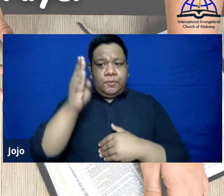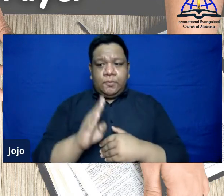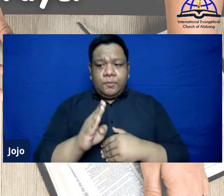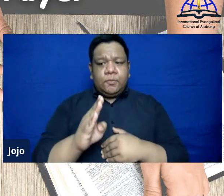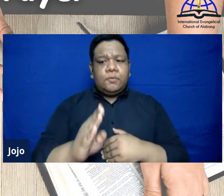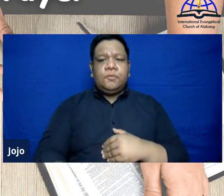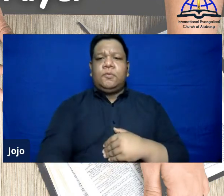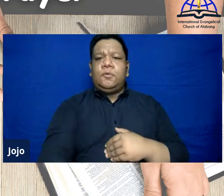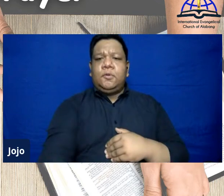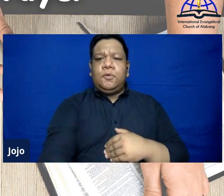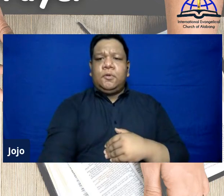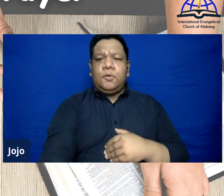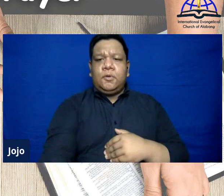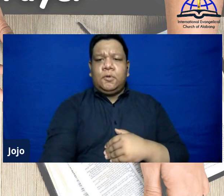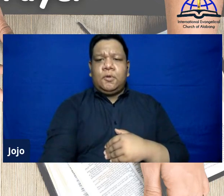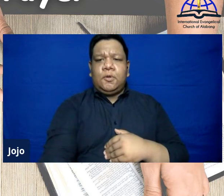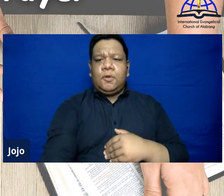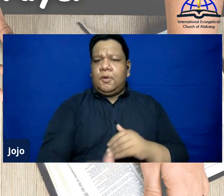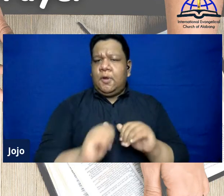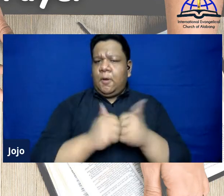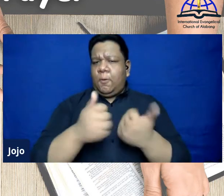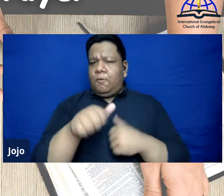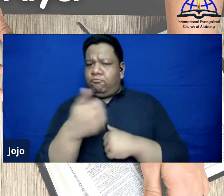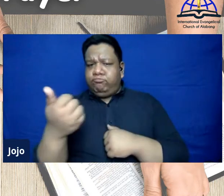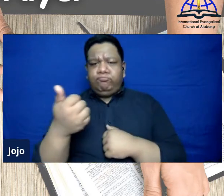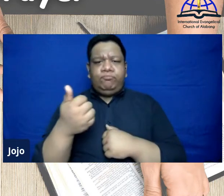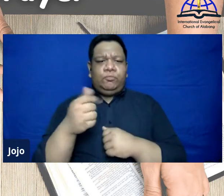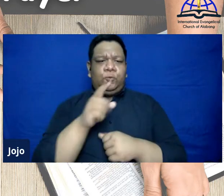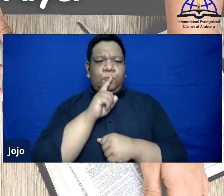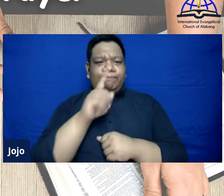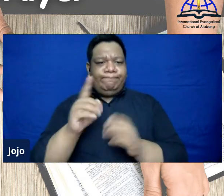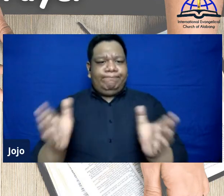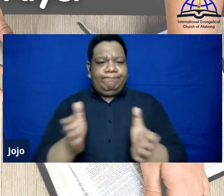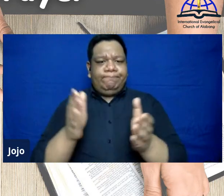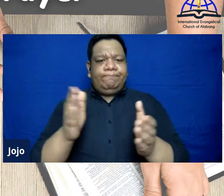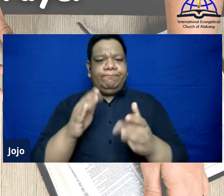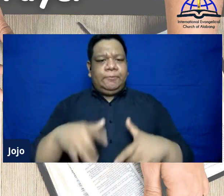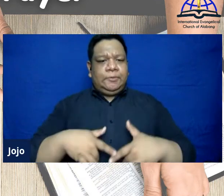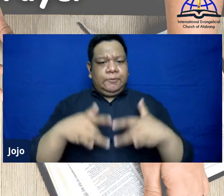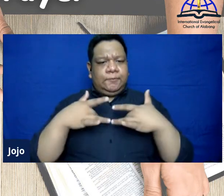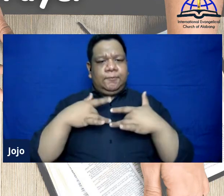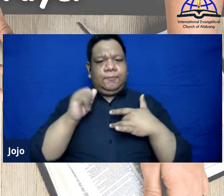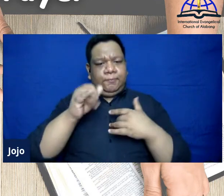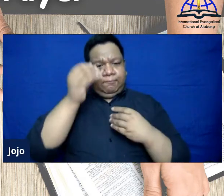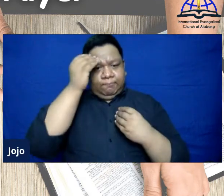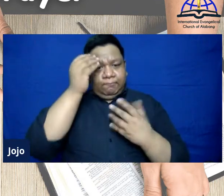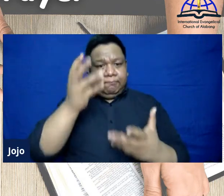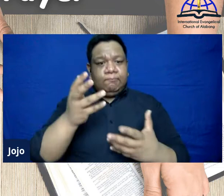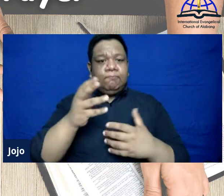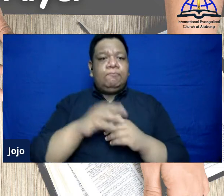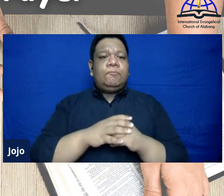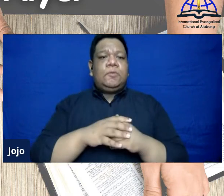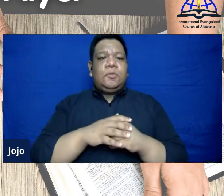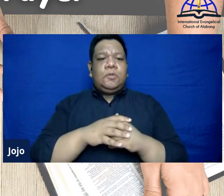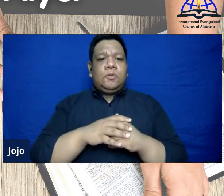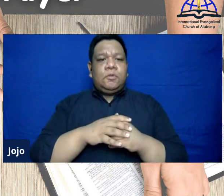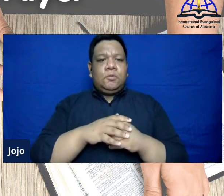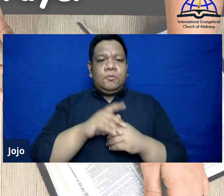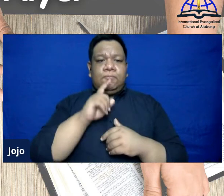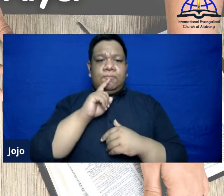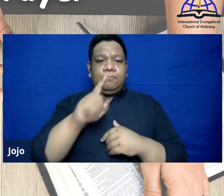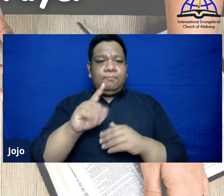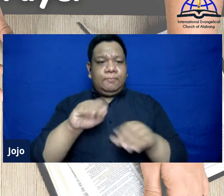others have pushed the limits and live to tell about it. Their feats give us